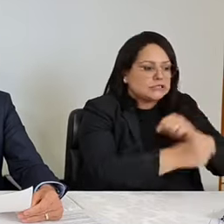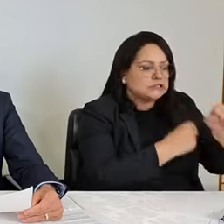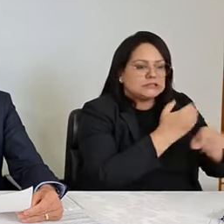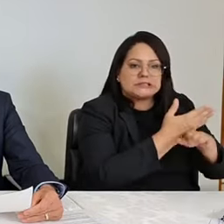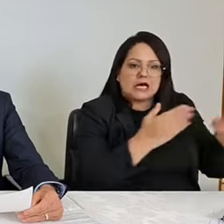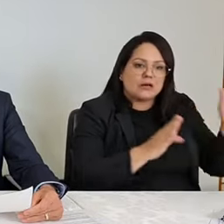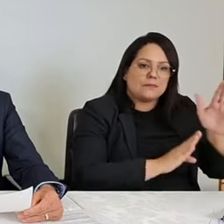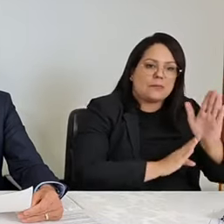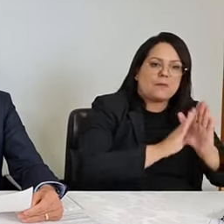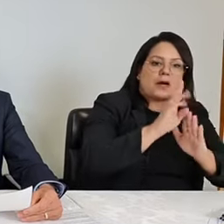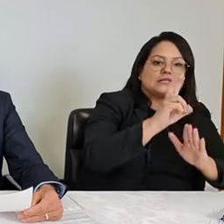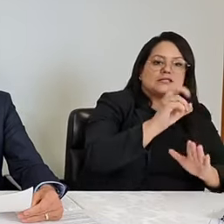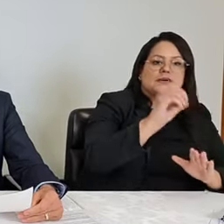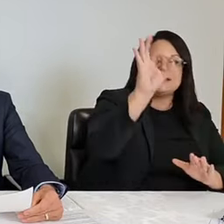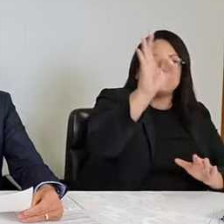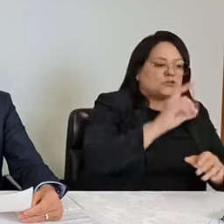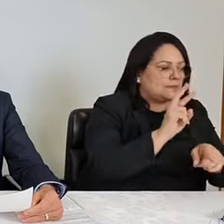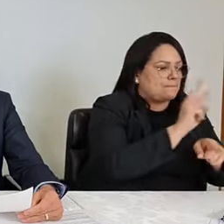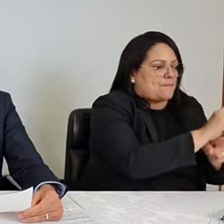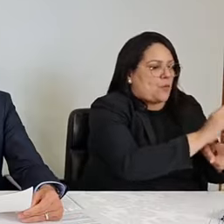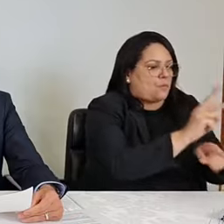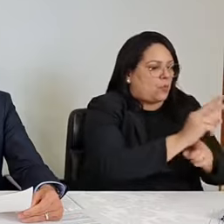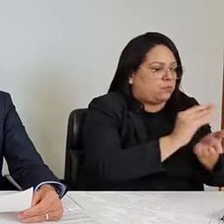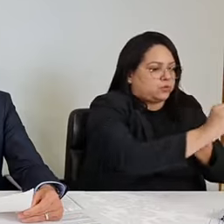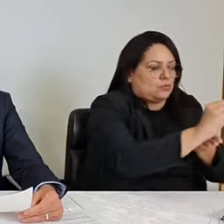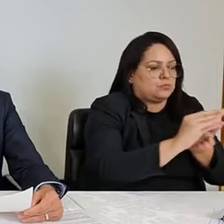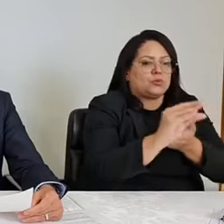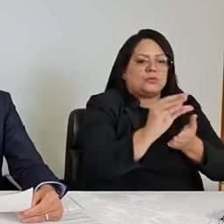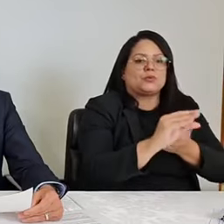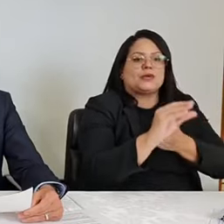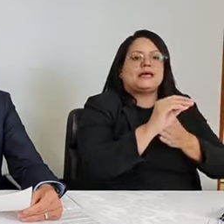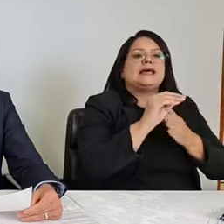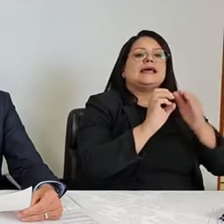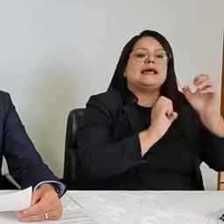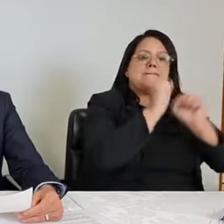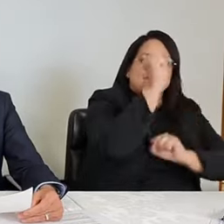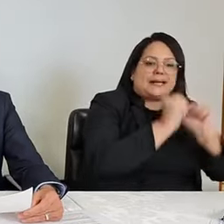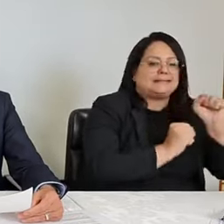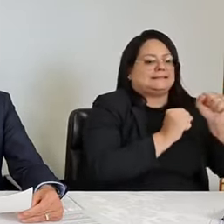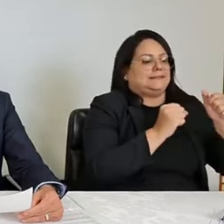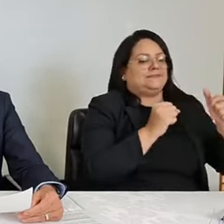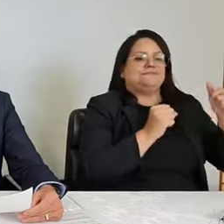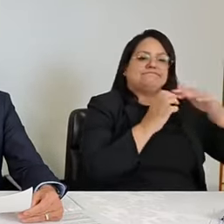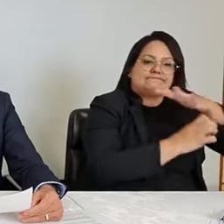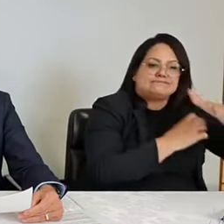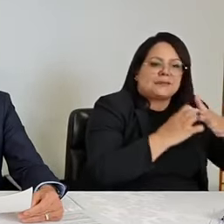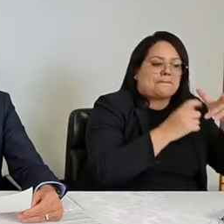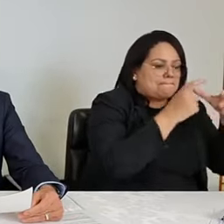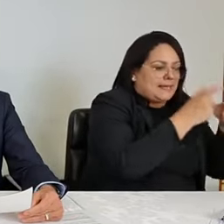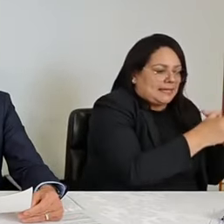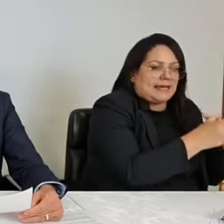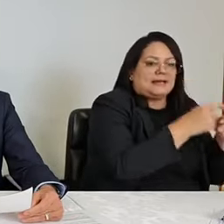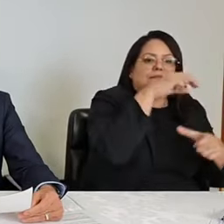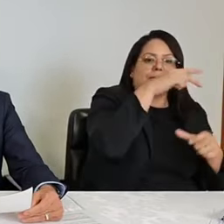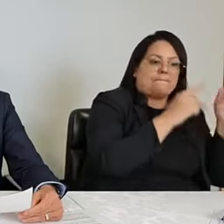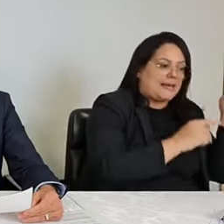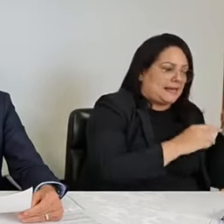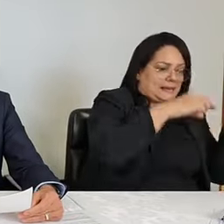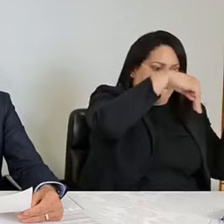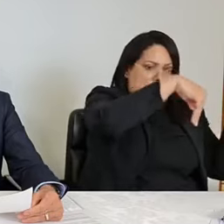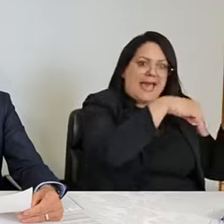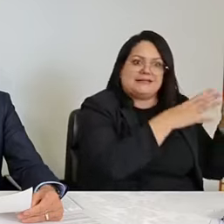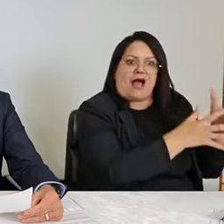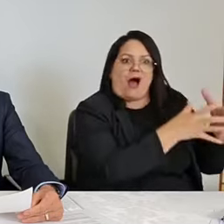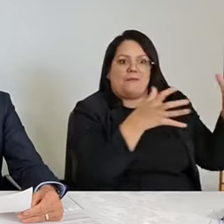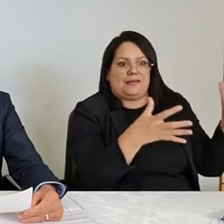aumentou 50% o crédito para micro, pequena e média empresa no Brasil. E sabe o que é mais interessante, presidente? Durante a pandemia, a grande